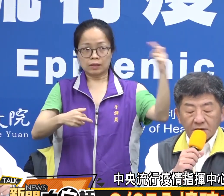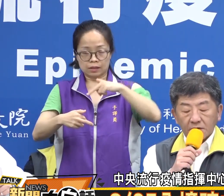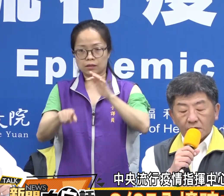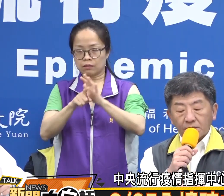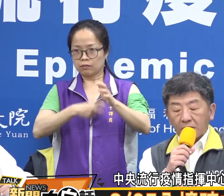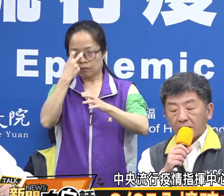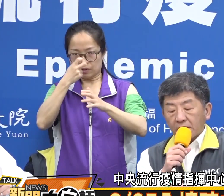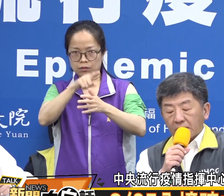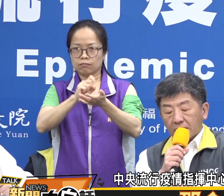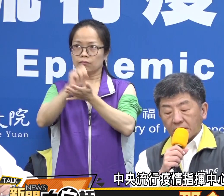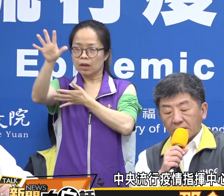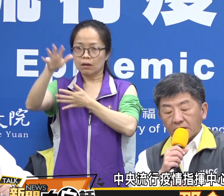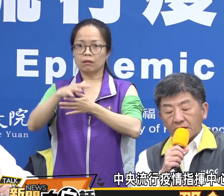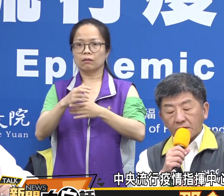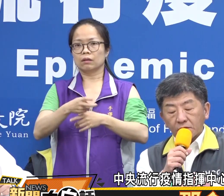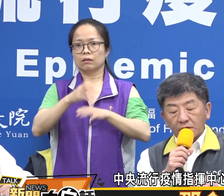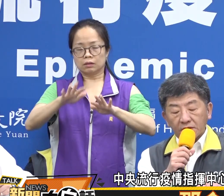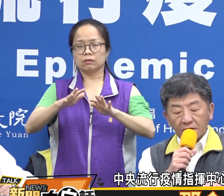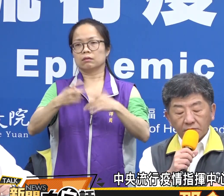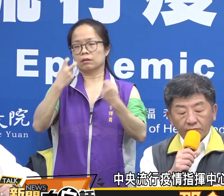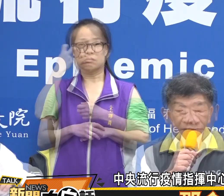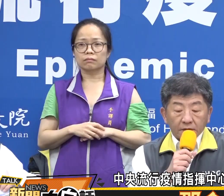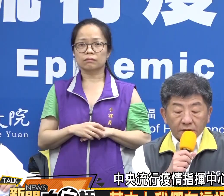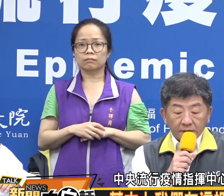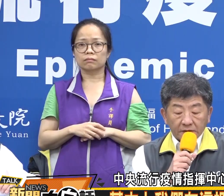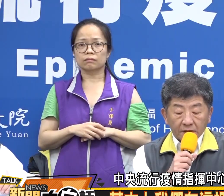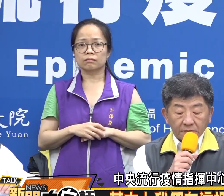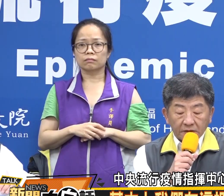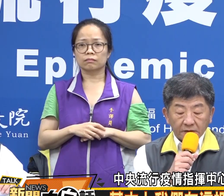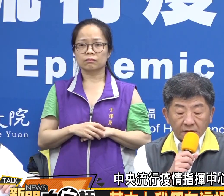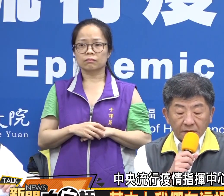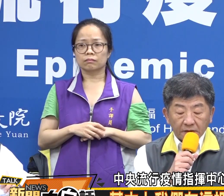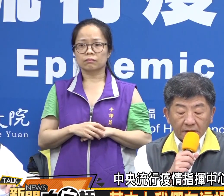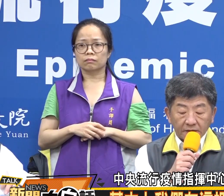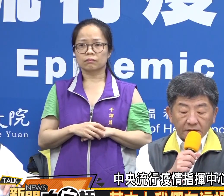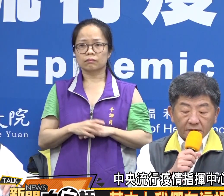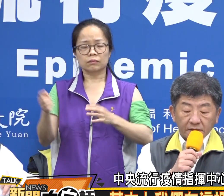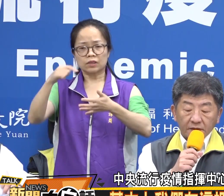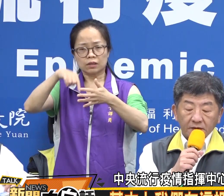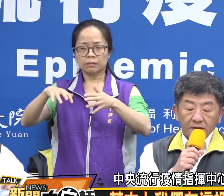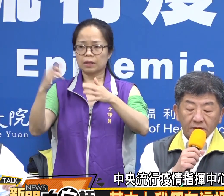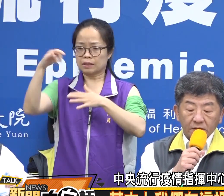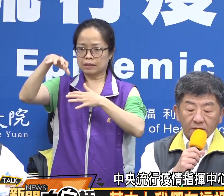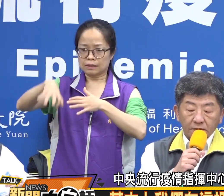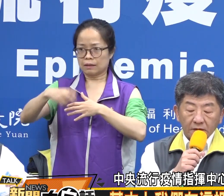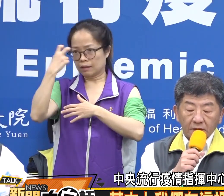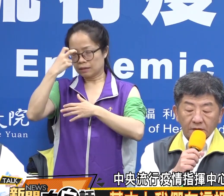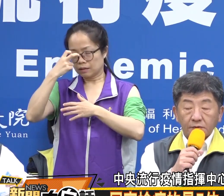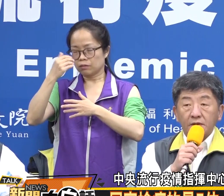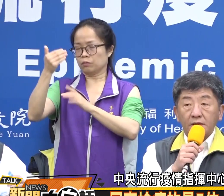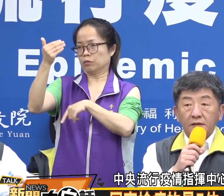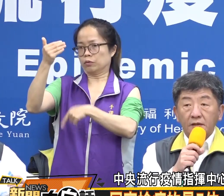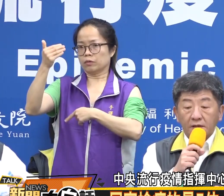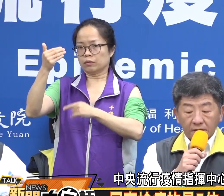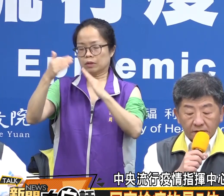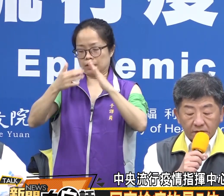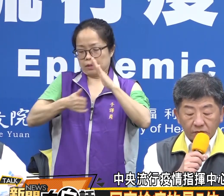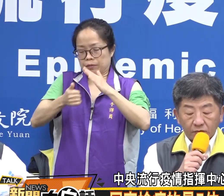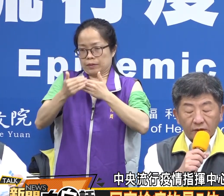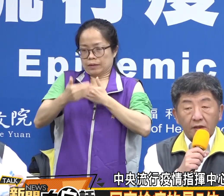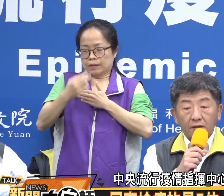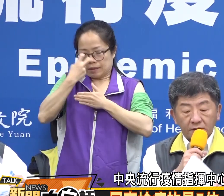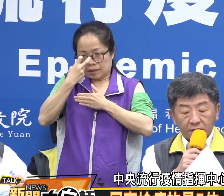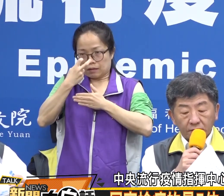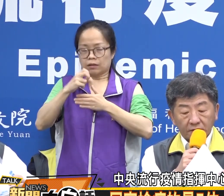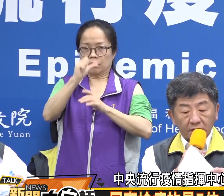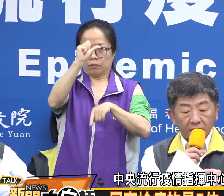机场采检通报，那今天确诊。基本上我们在这里面大概机场采检的是9位，居家检疫的